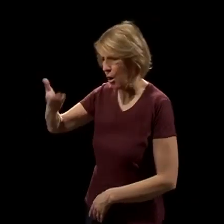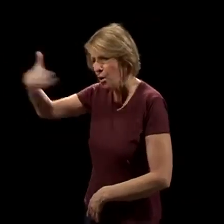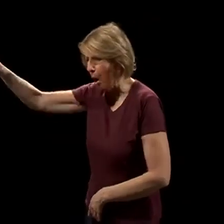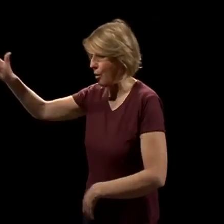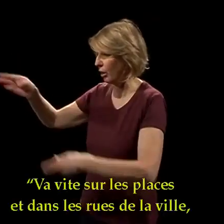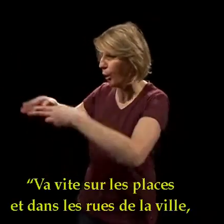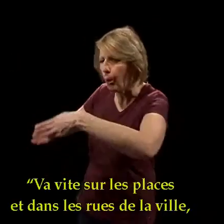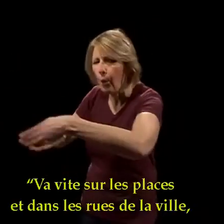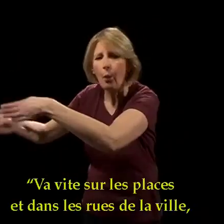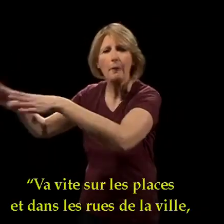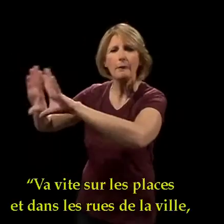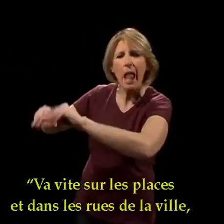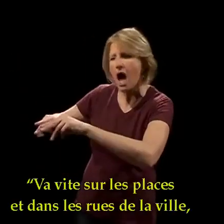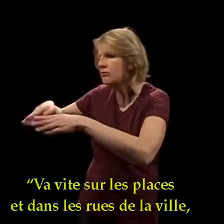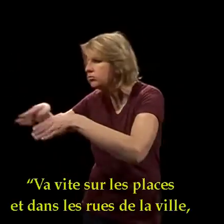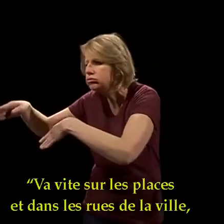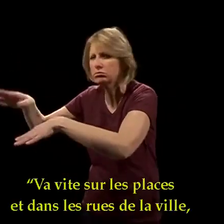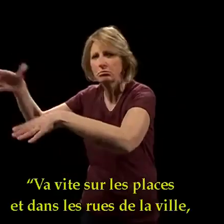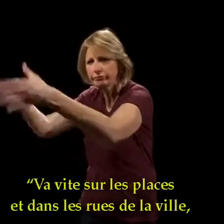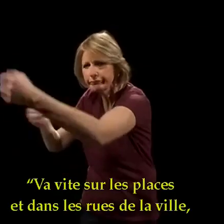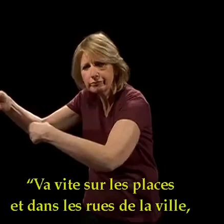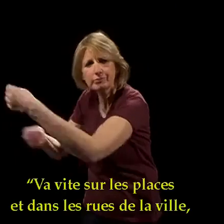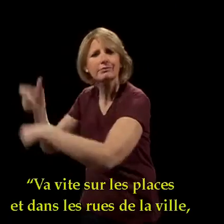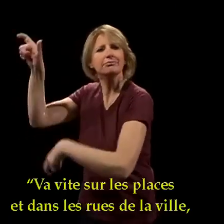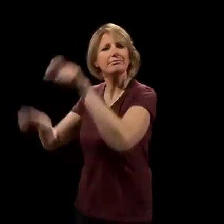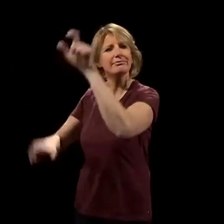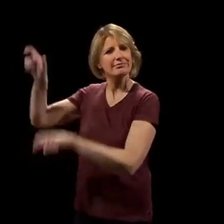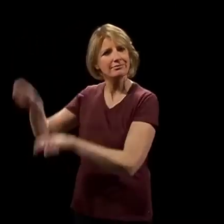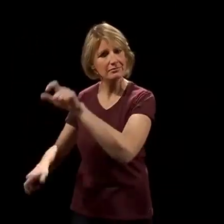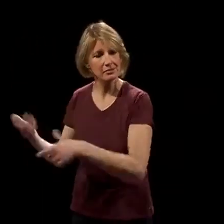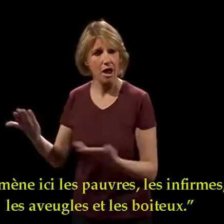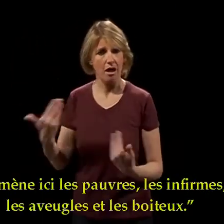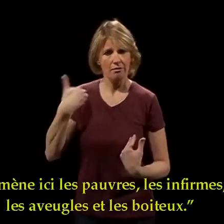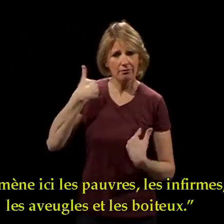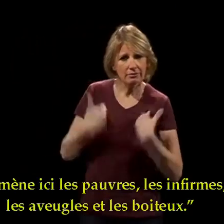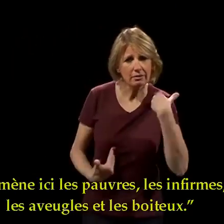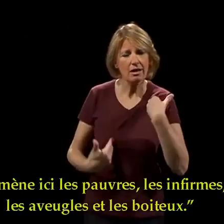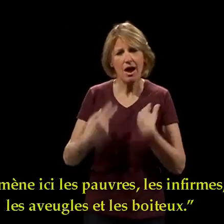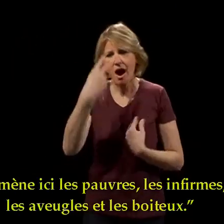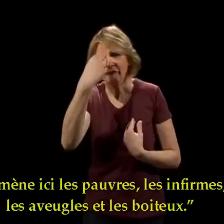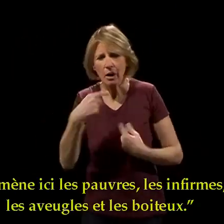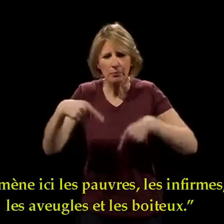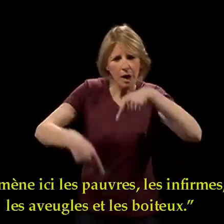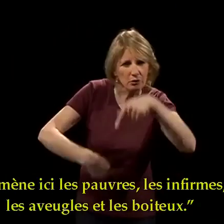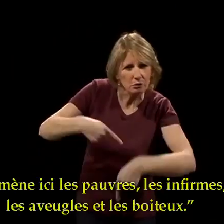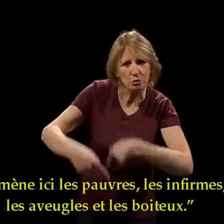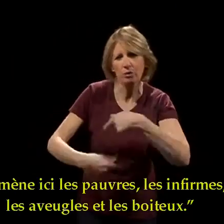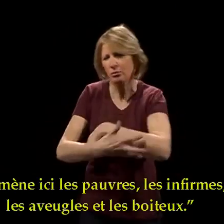maison se met en colère et dit à son serviteur, « Va vite sur les places et dans les rues de la ville et amène ici les pauvres, les